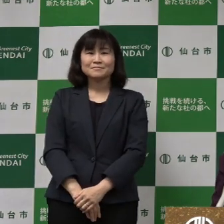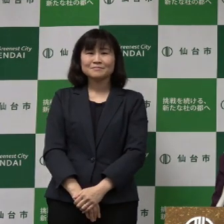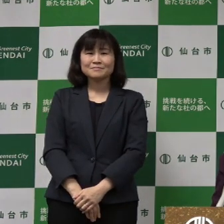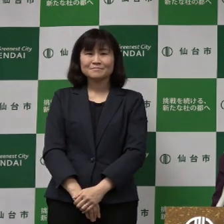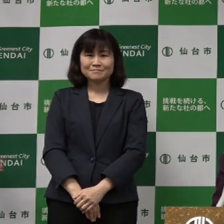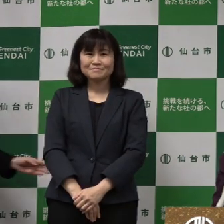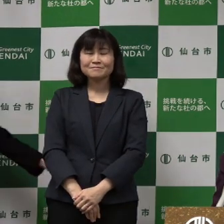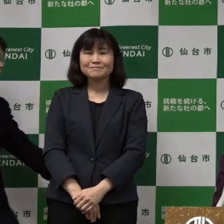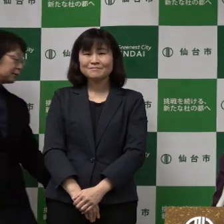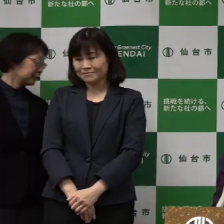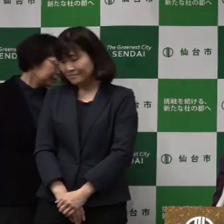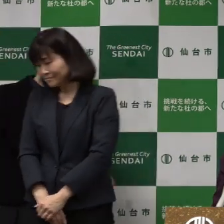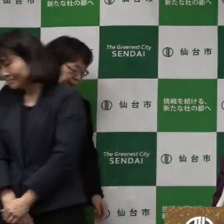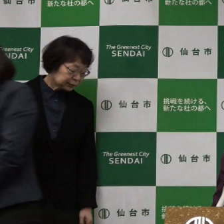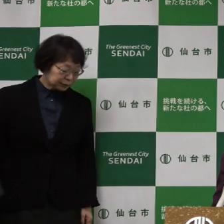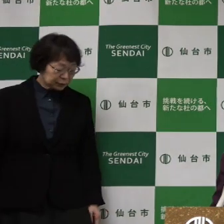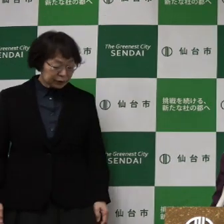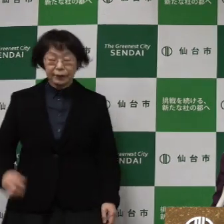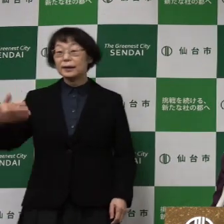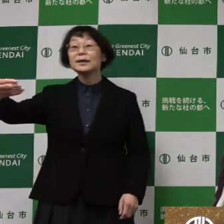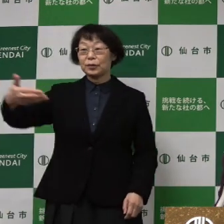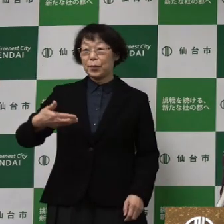はい、それではご質問をお受けいたします。